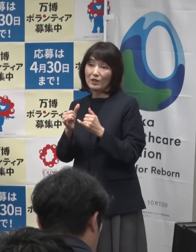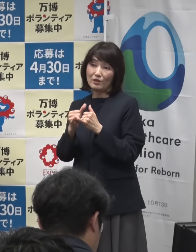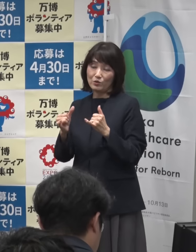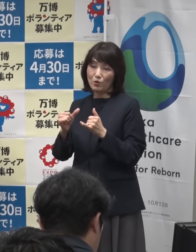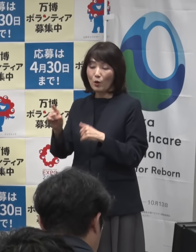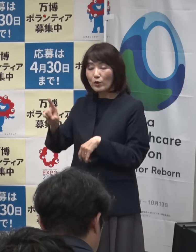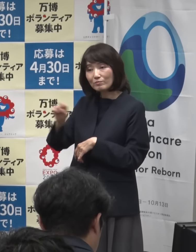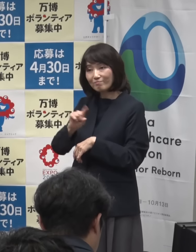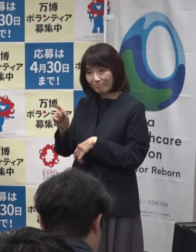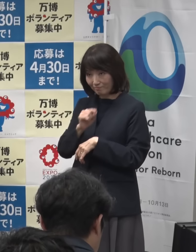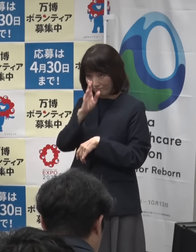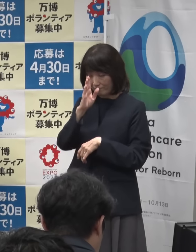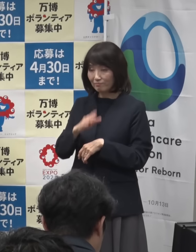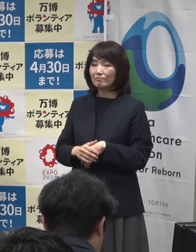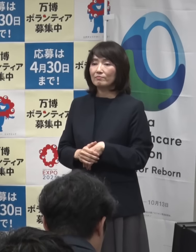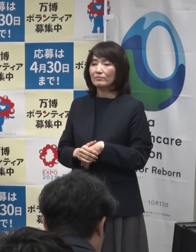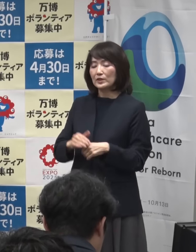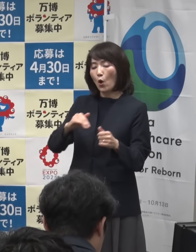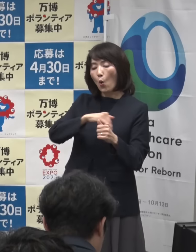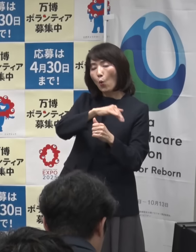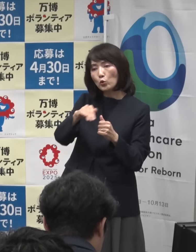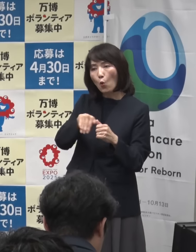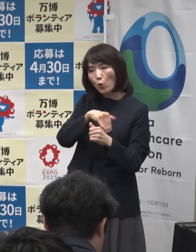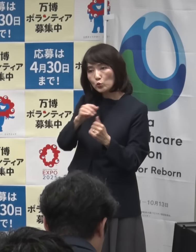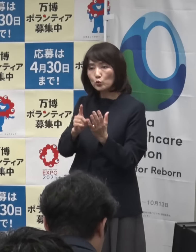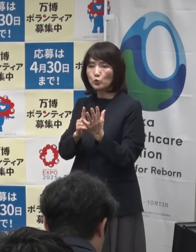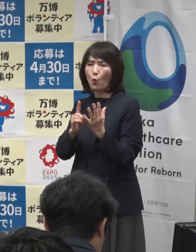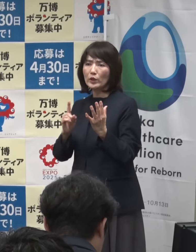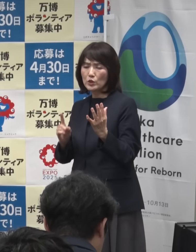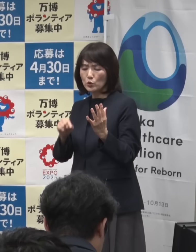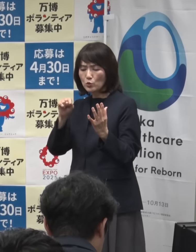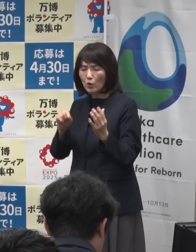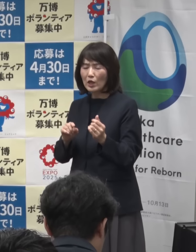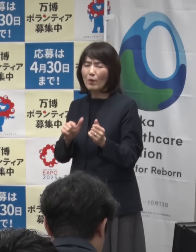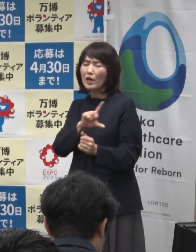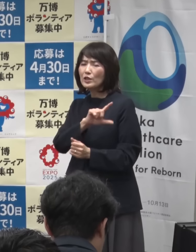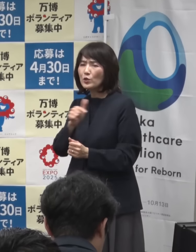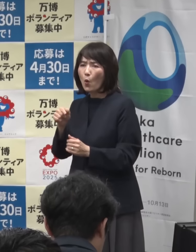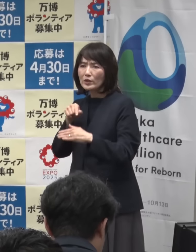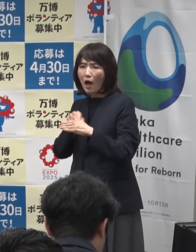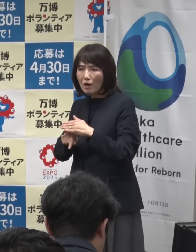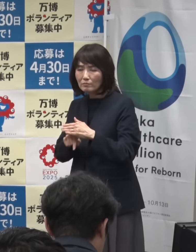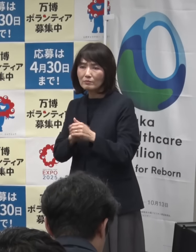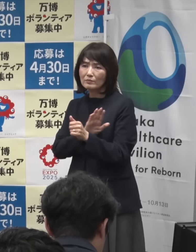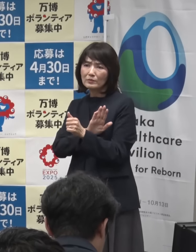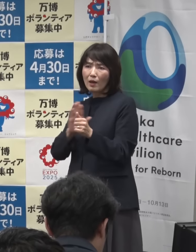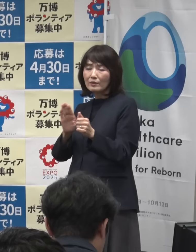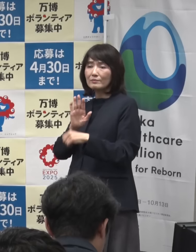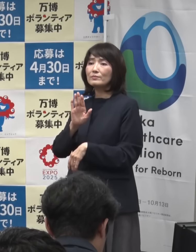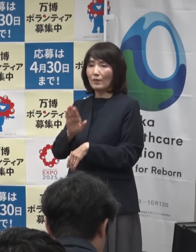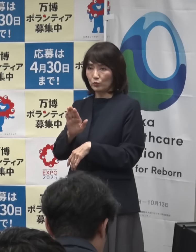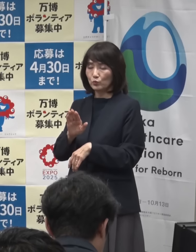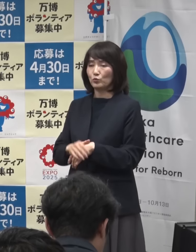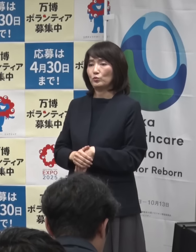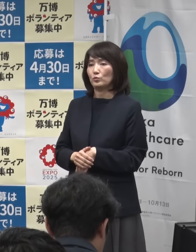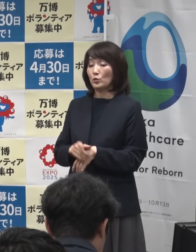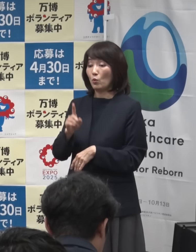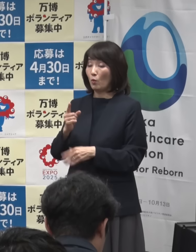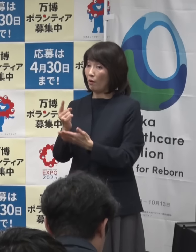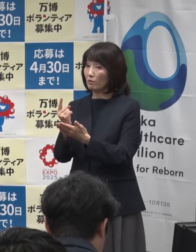活用いただけたらと思います。孤独孤立というのはその背景にさまざまな事情がありますので、一括